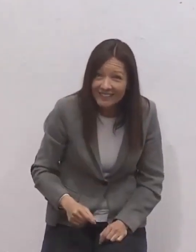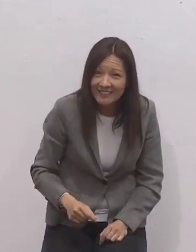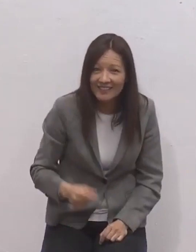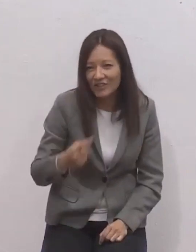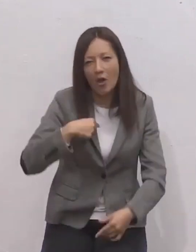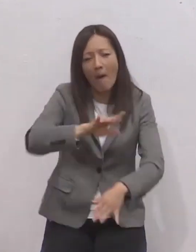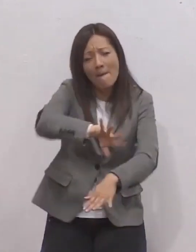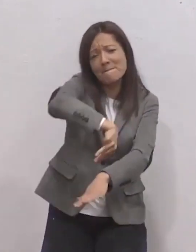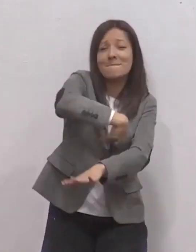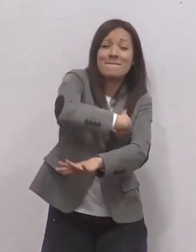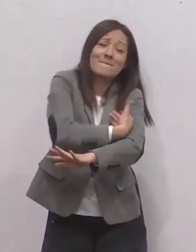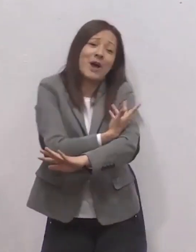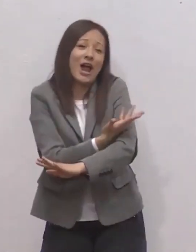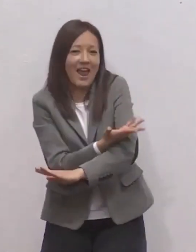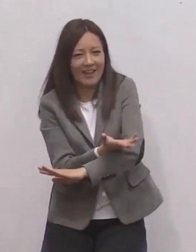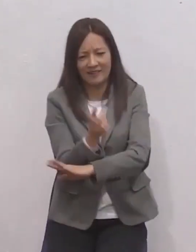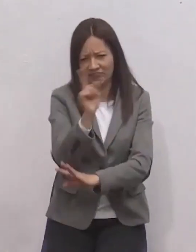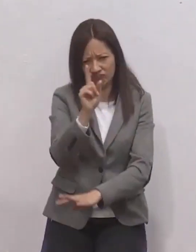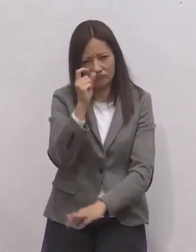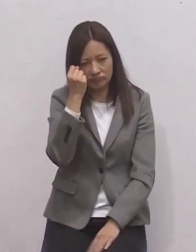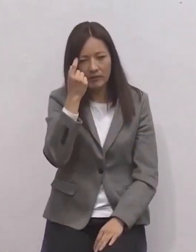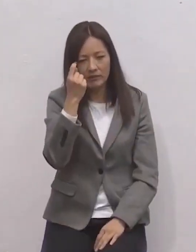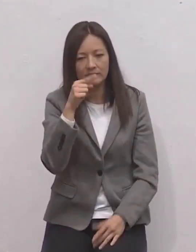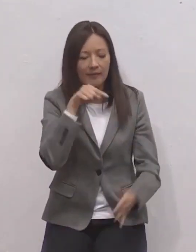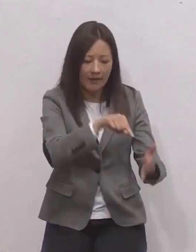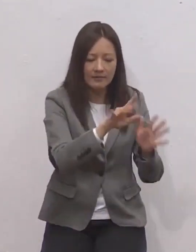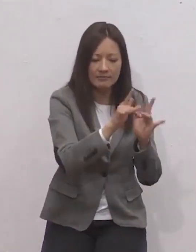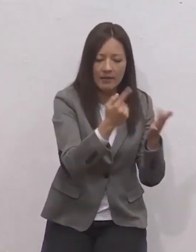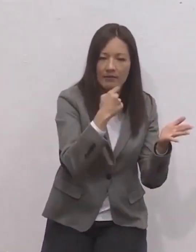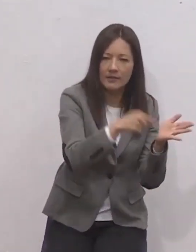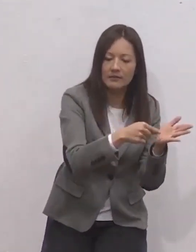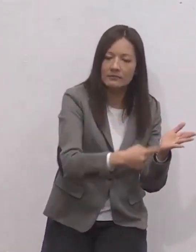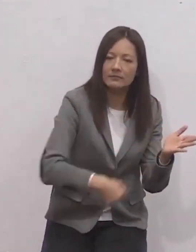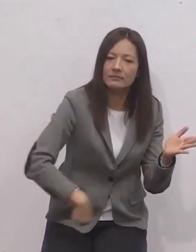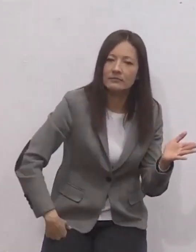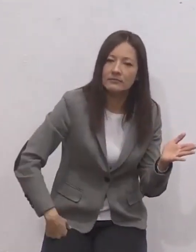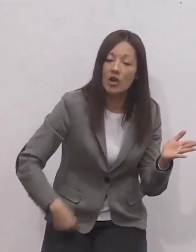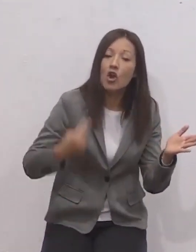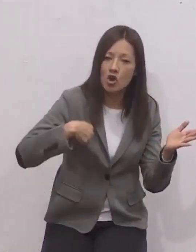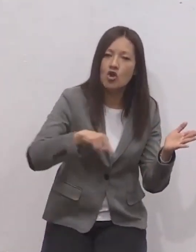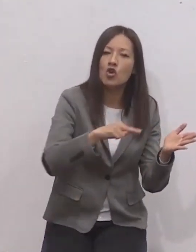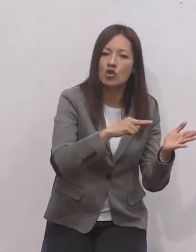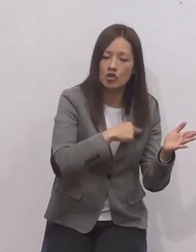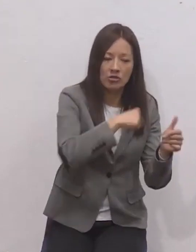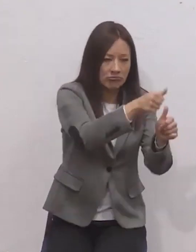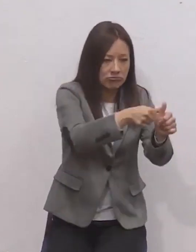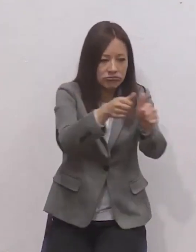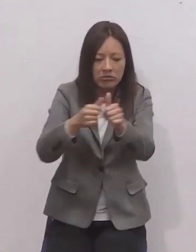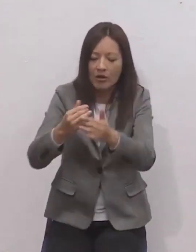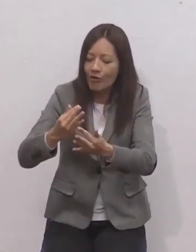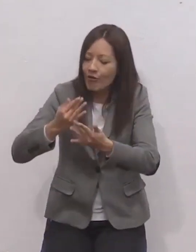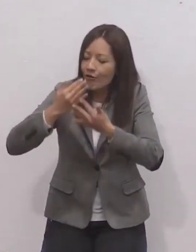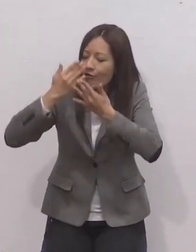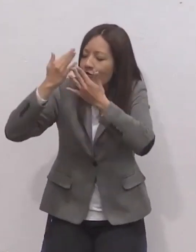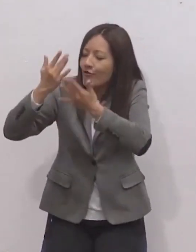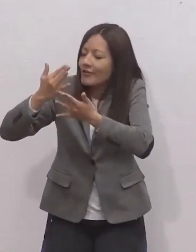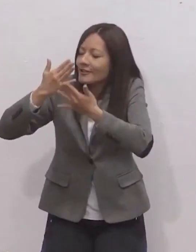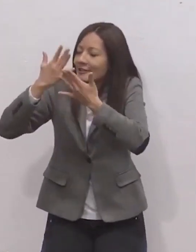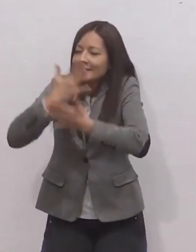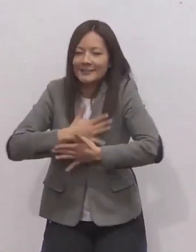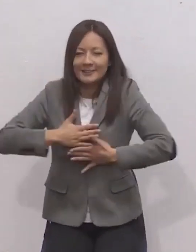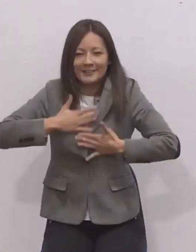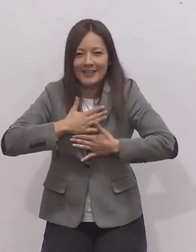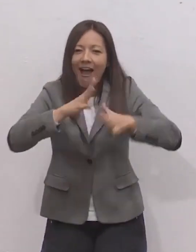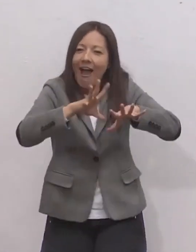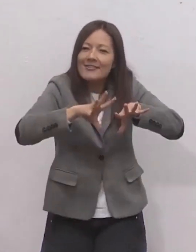hablando poéticamente, entienda. Es lo que dice la palabra. Nosotros somos olor fragante, somos aceptos en